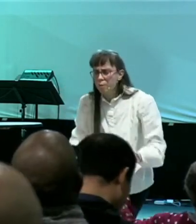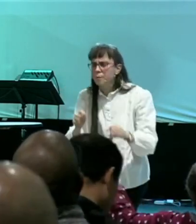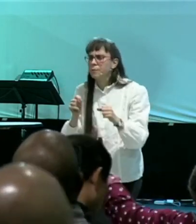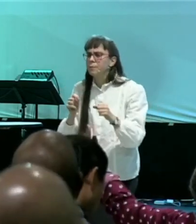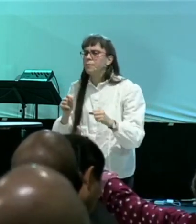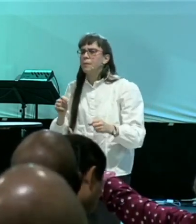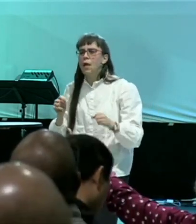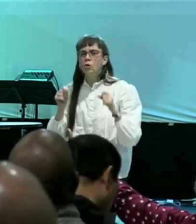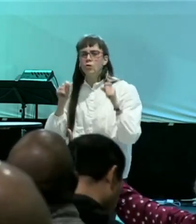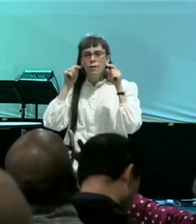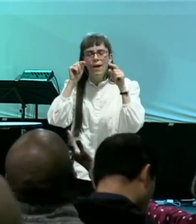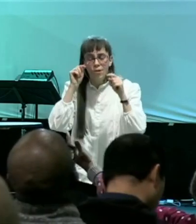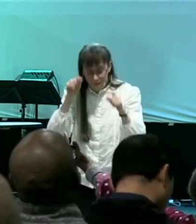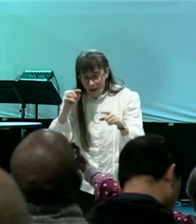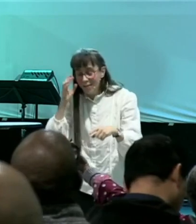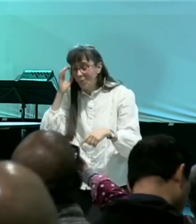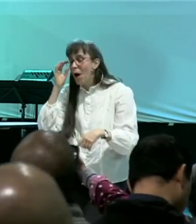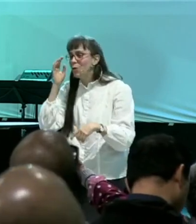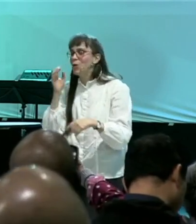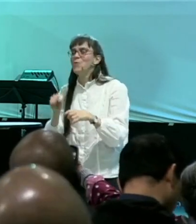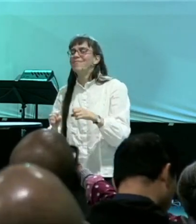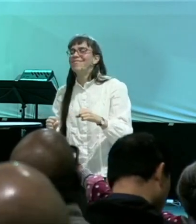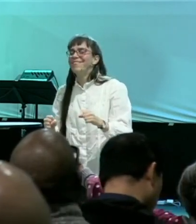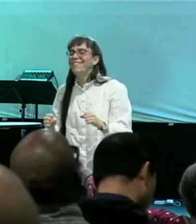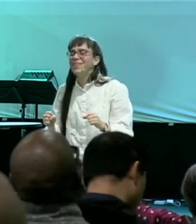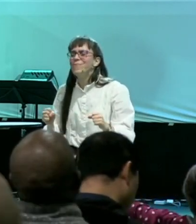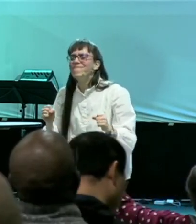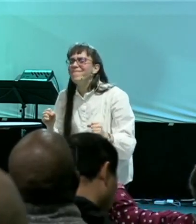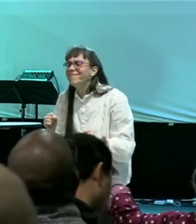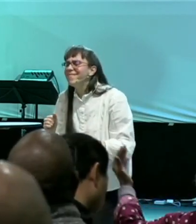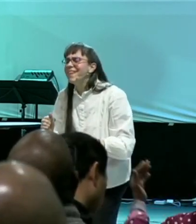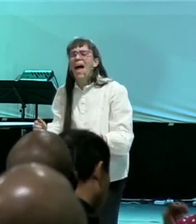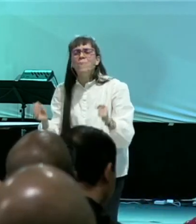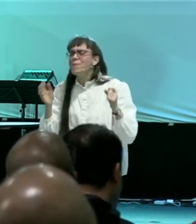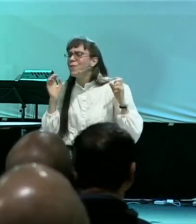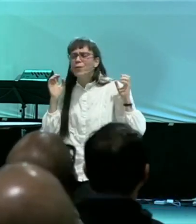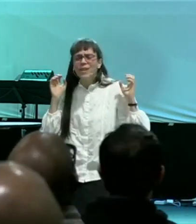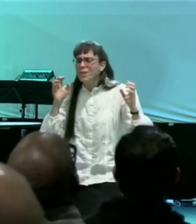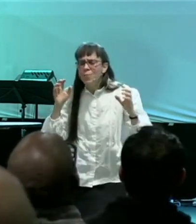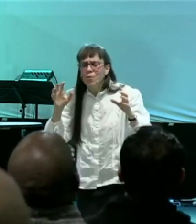you. Dieu t'a trouvé. And looked Et Dieu, avant la fondation du monde, il avait déjà un plan pour toi.